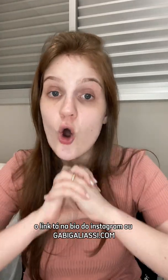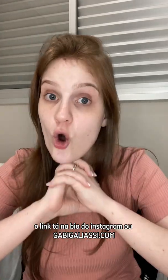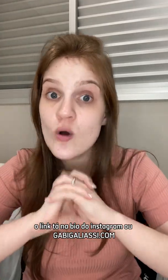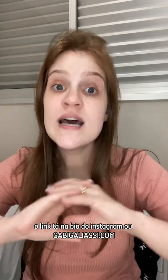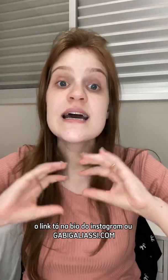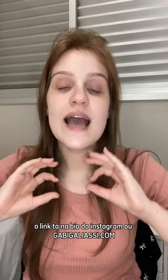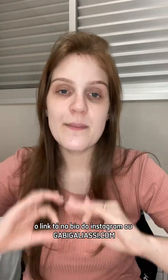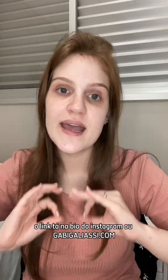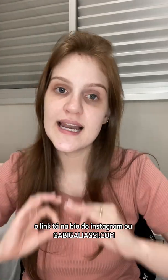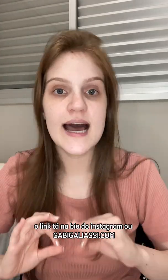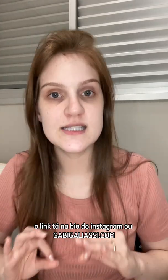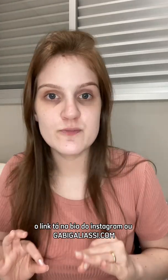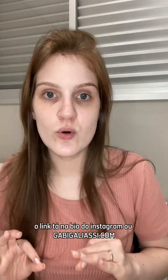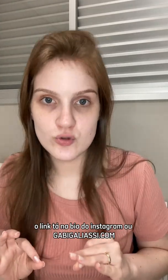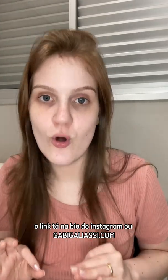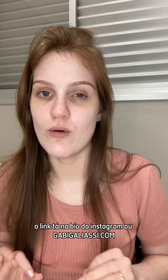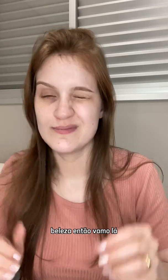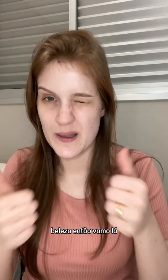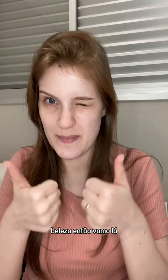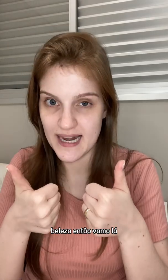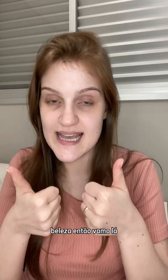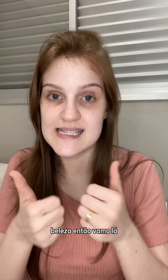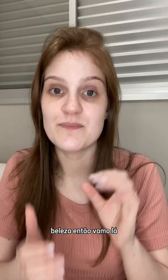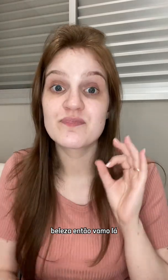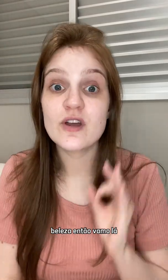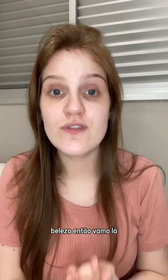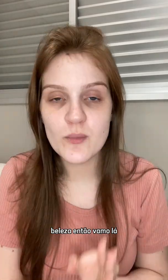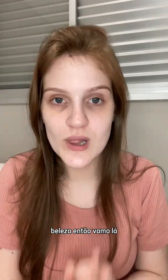ou gabigalhaço.com, beleza? Então vamos lá.